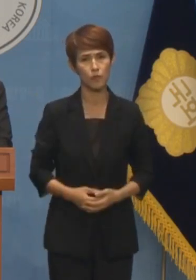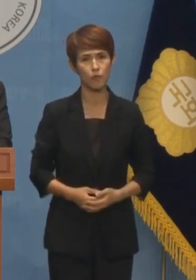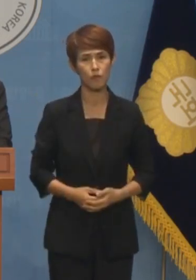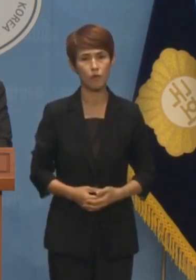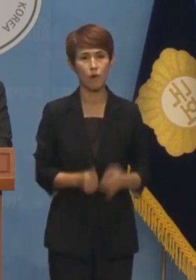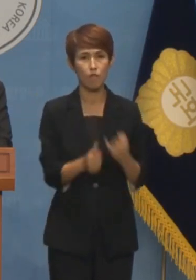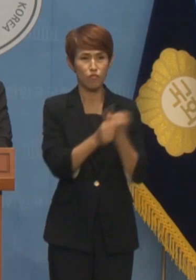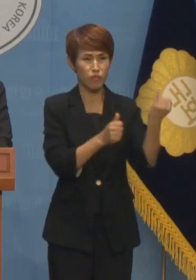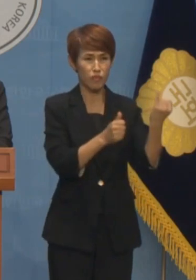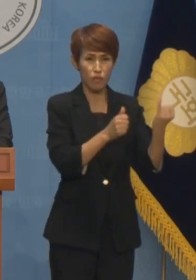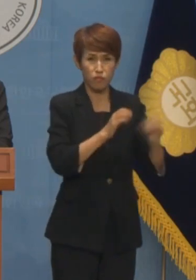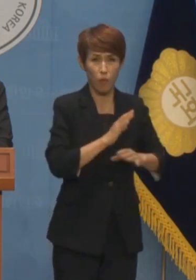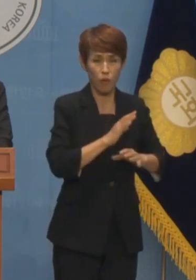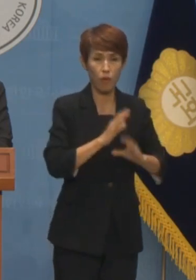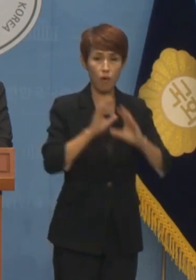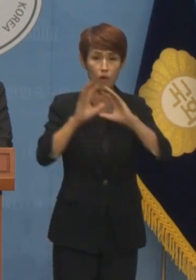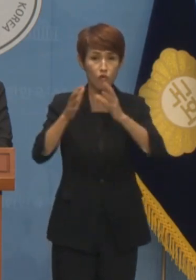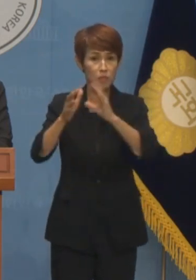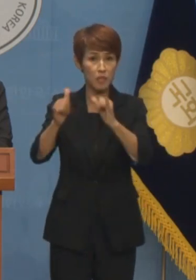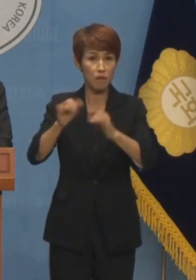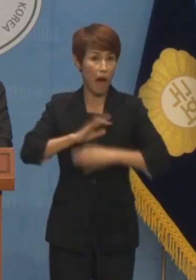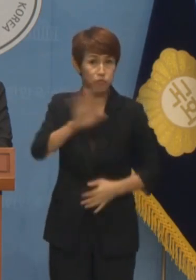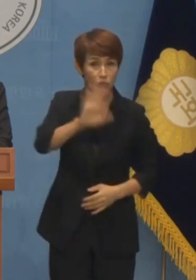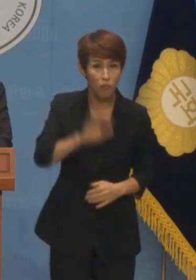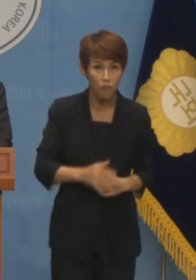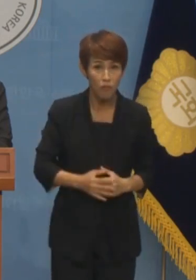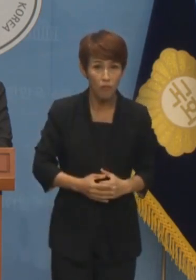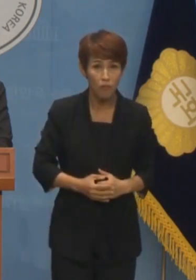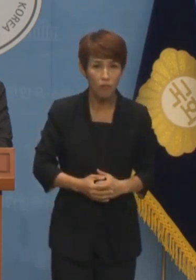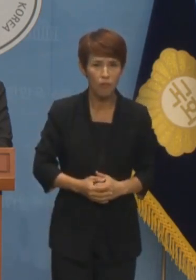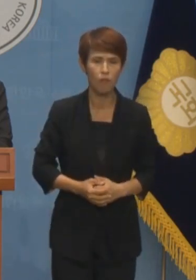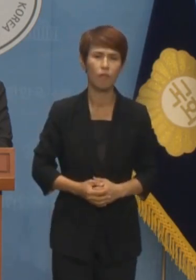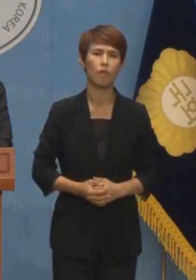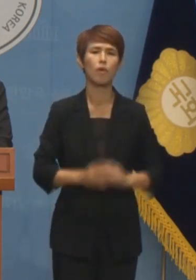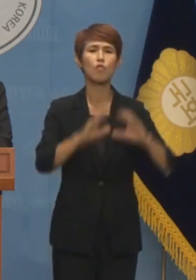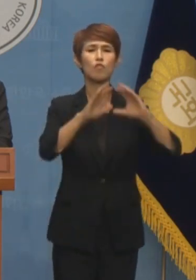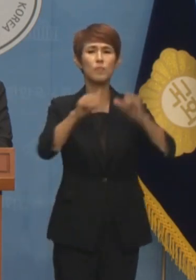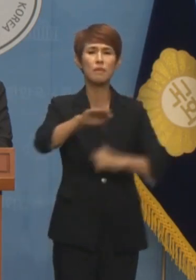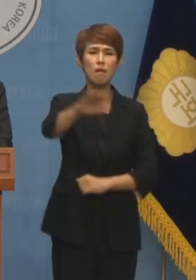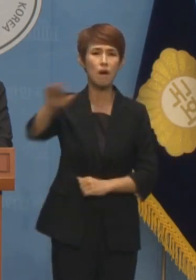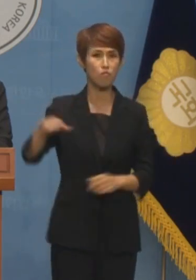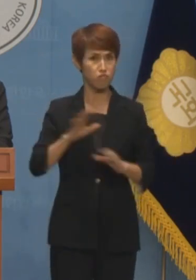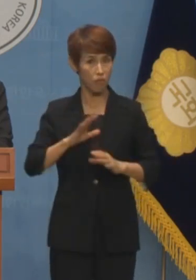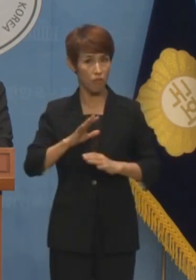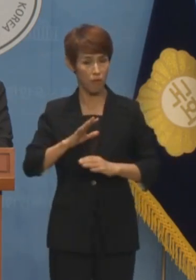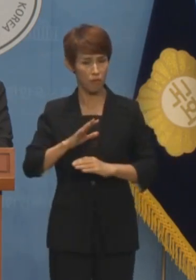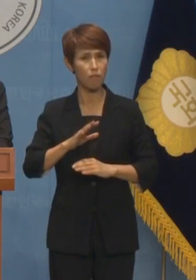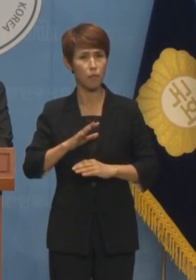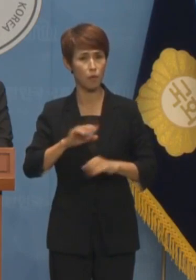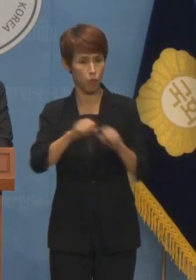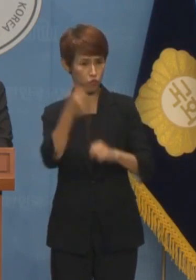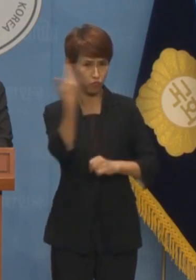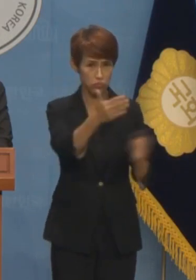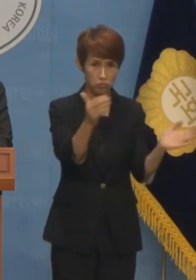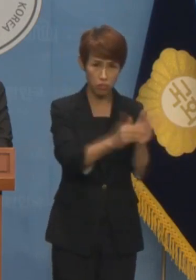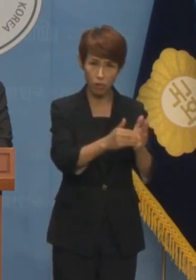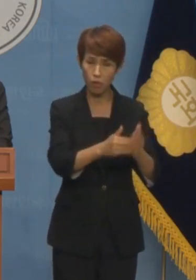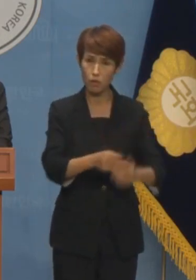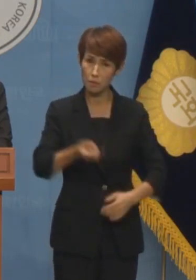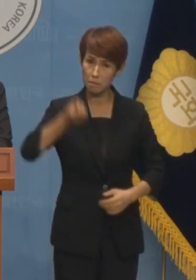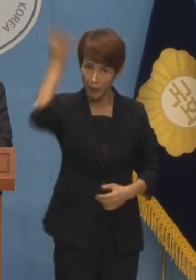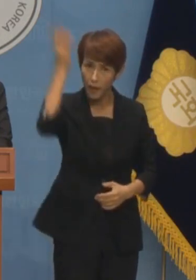부인은 무섭고 국민은 안 무섭습니까? 국민이 얼마나 무서운지 그새